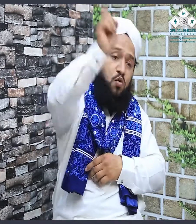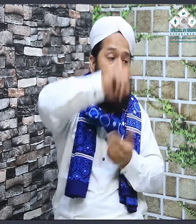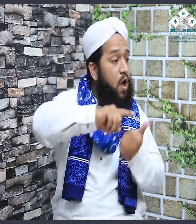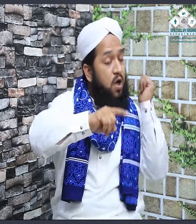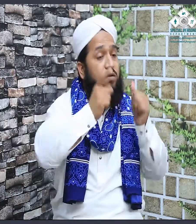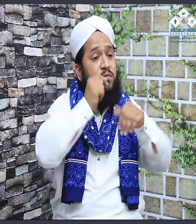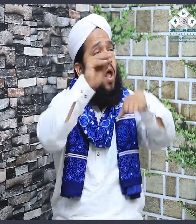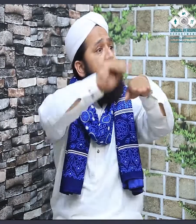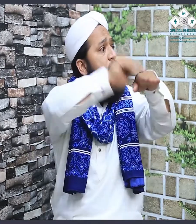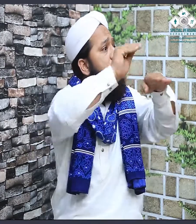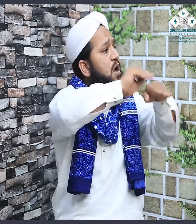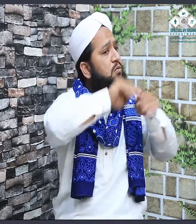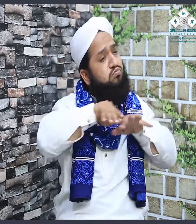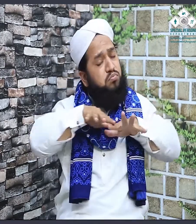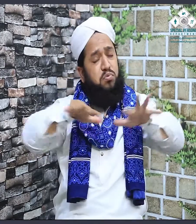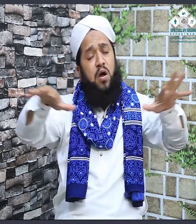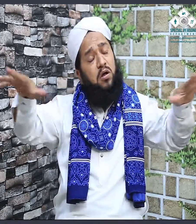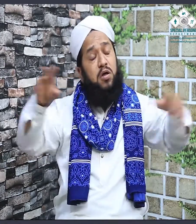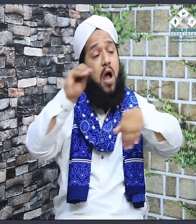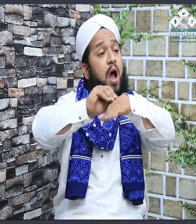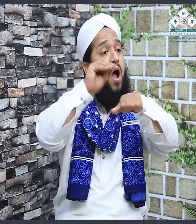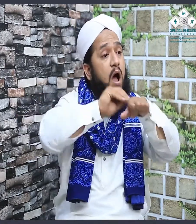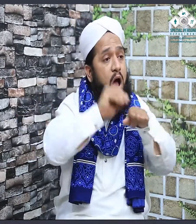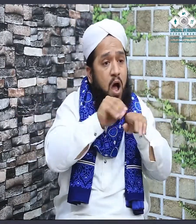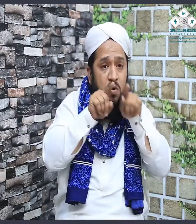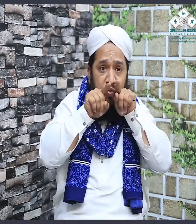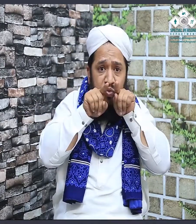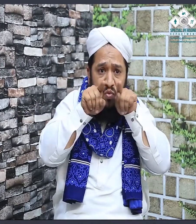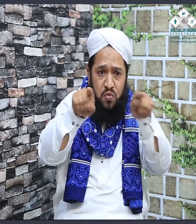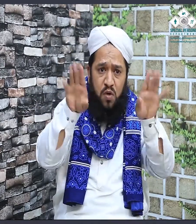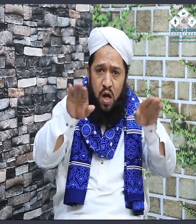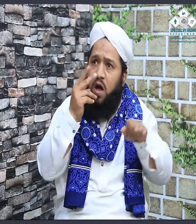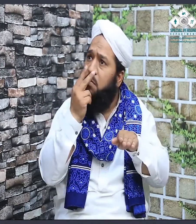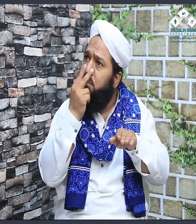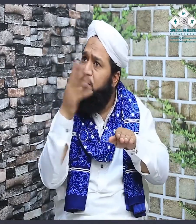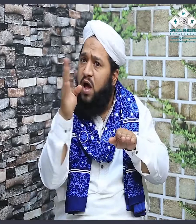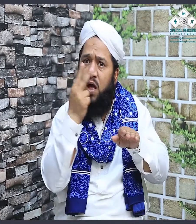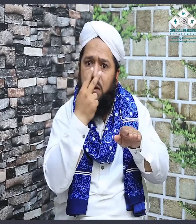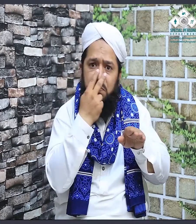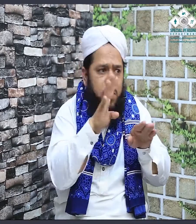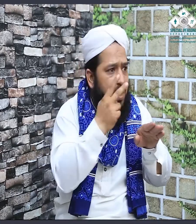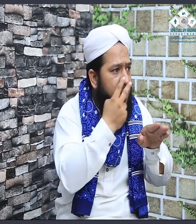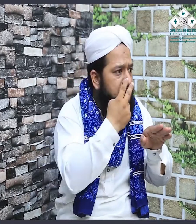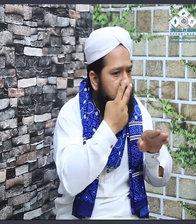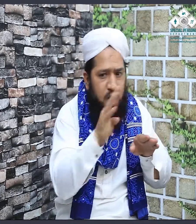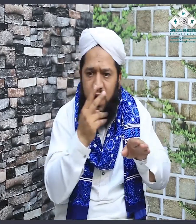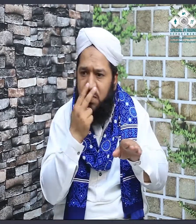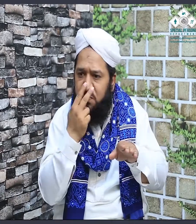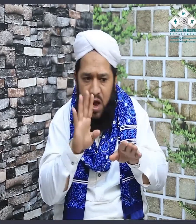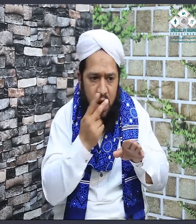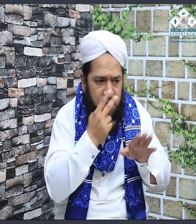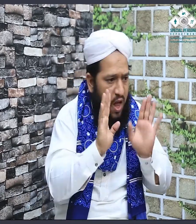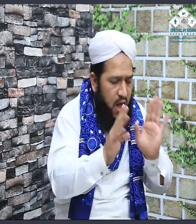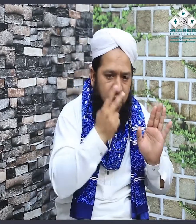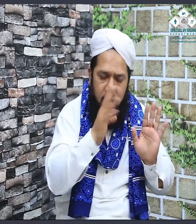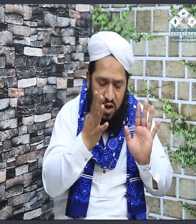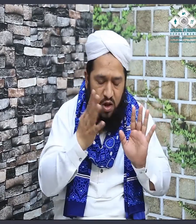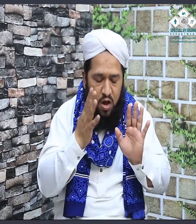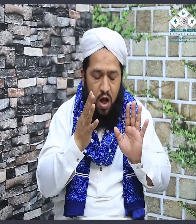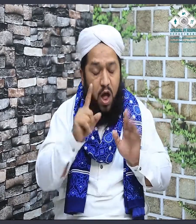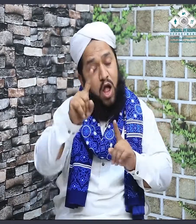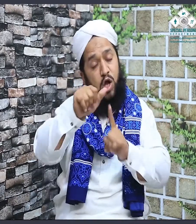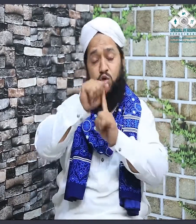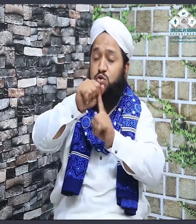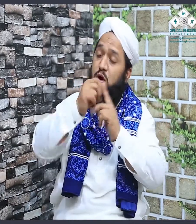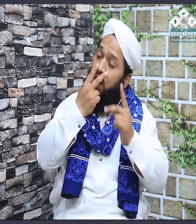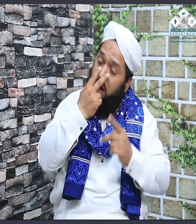میں لوگوں سے پوچھتے تھے کہ کیا کچھ ٹڈیاں دیکھی گئی ہیں. آپ بھی سوچ رہے ہوں گے کہ حضرت عمر کو یہ ضرورت کیوں پیش آئی.